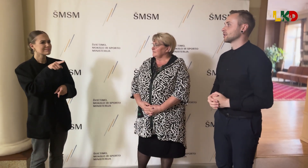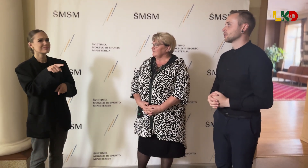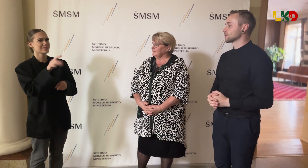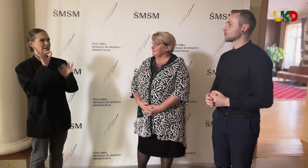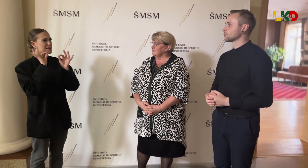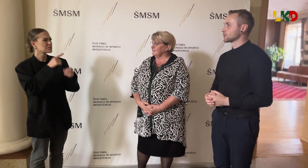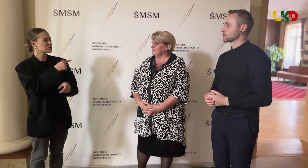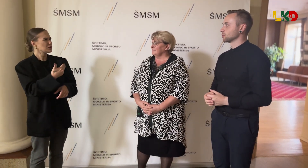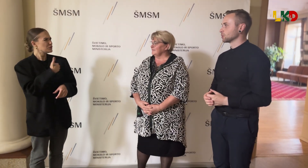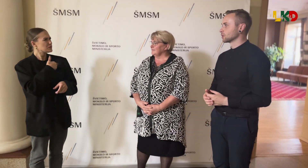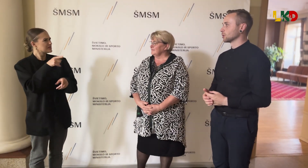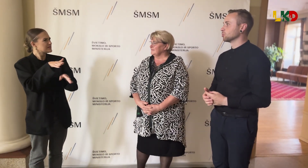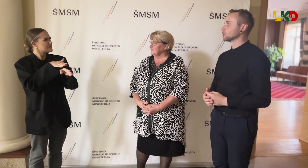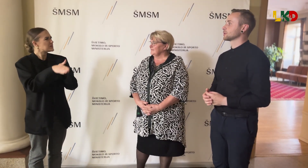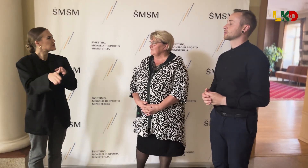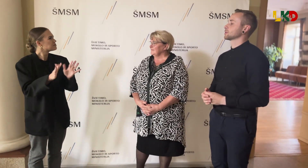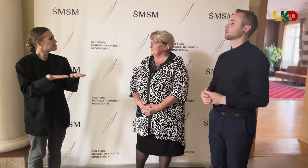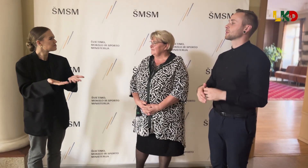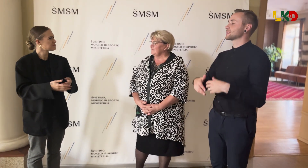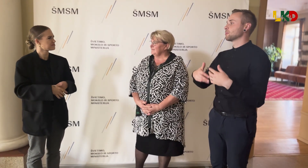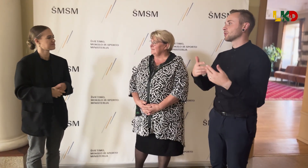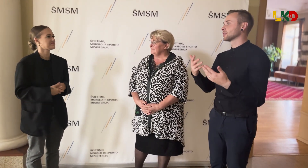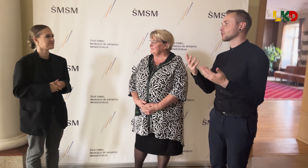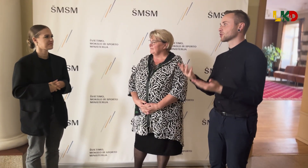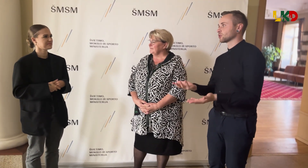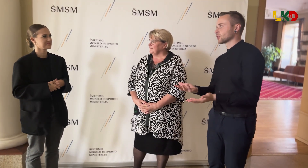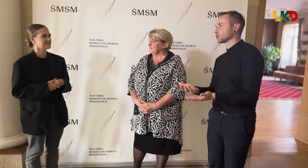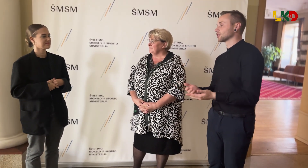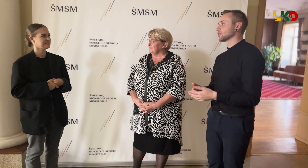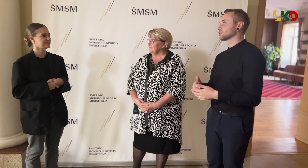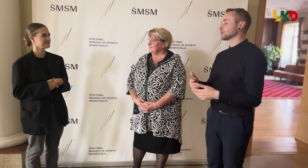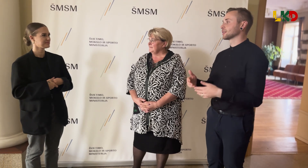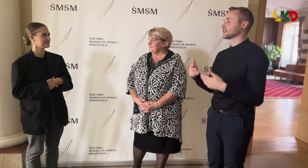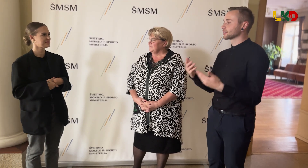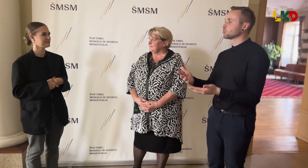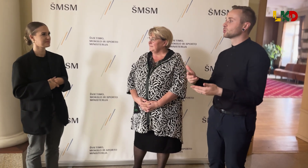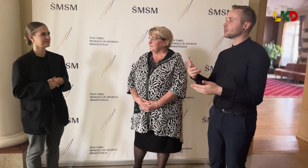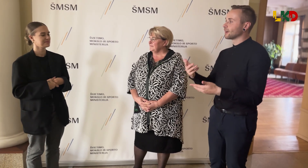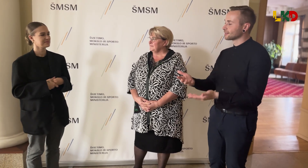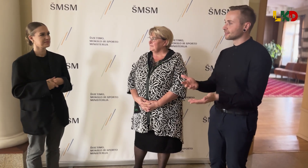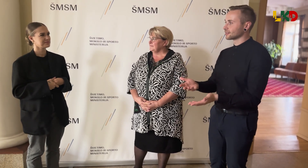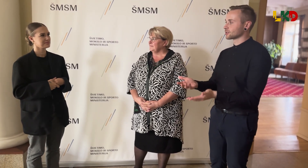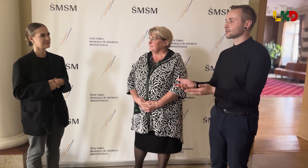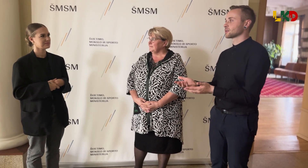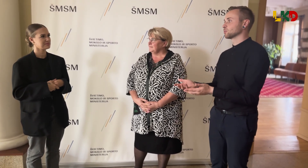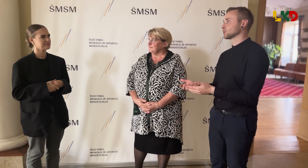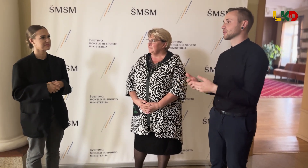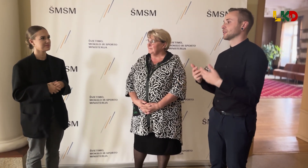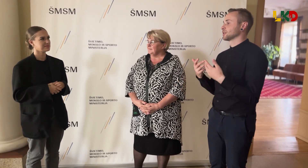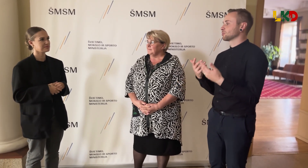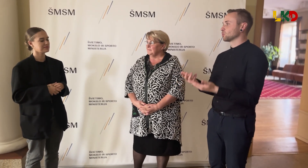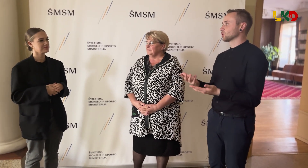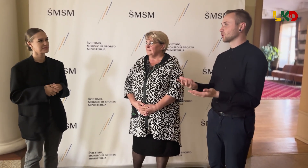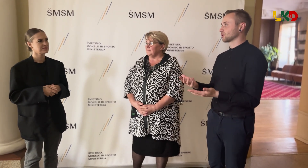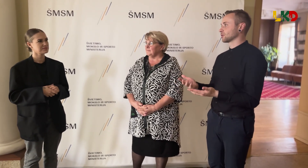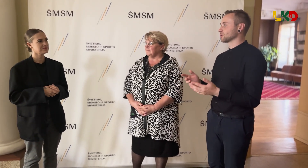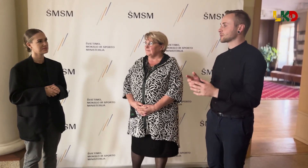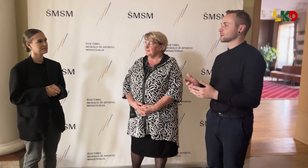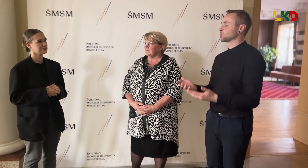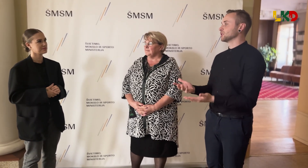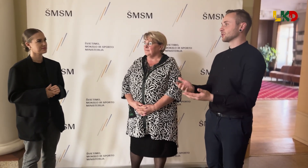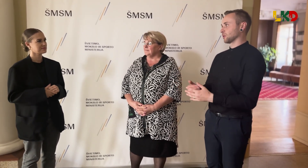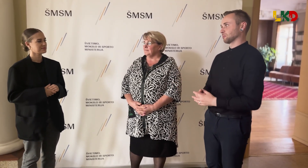pavaduotojas. Šiandienos diskusijos metu galbūt pastebėjote kažką tokio, ką norėtumėte, kad tikrai būtų gyvenimo, bet kažką turbūt buvo